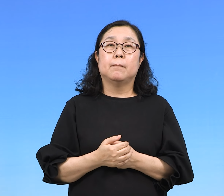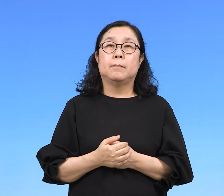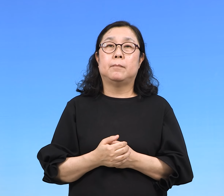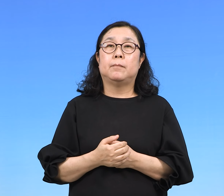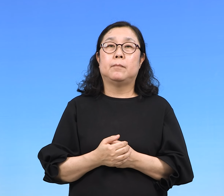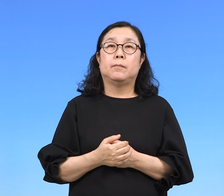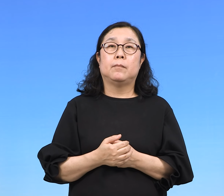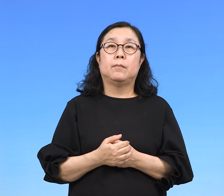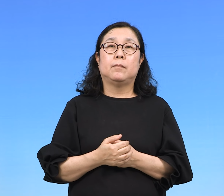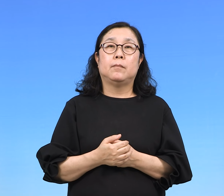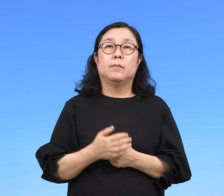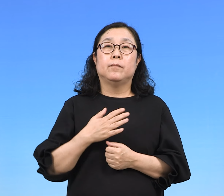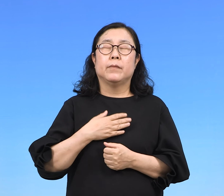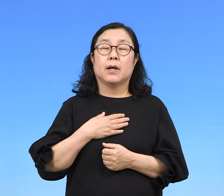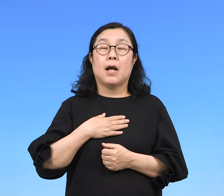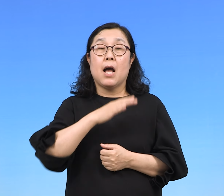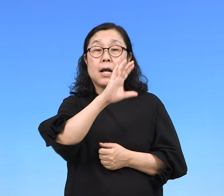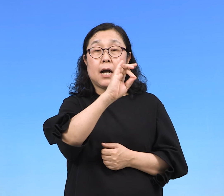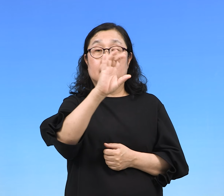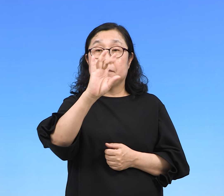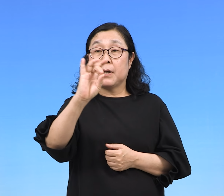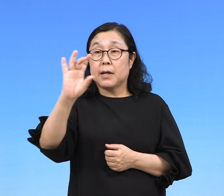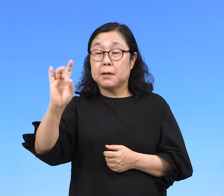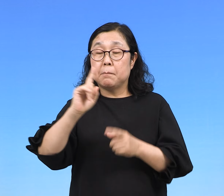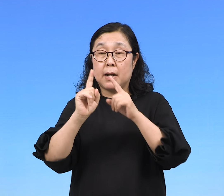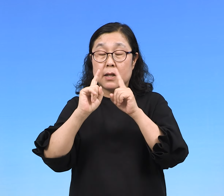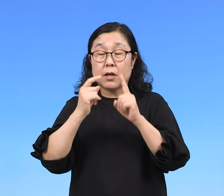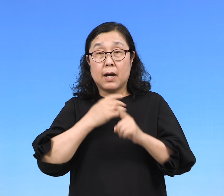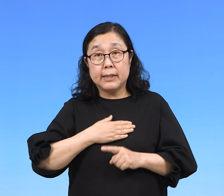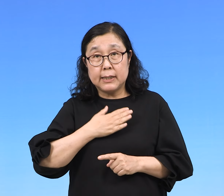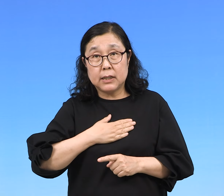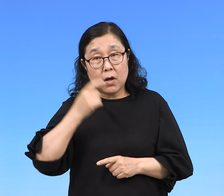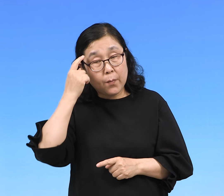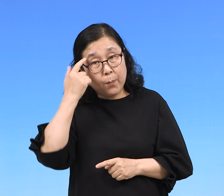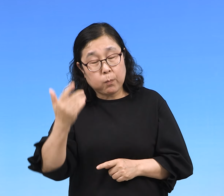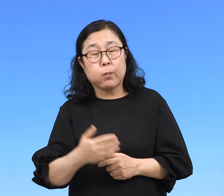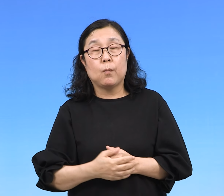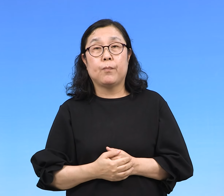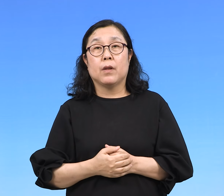아닙니까? 그 제가 종종 강조하는 거 여러분 아시죠?